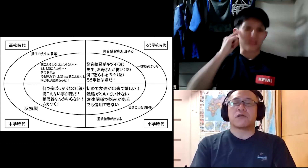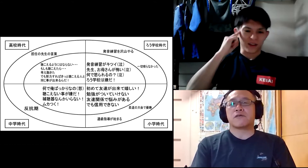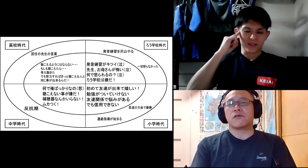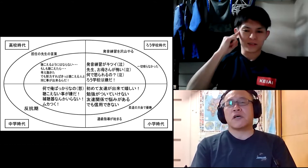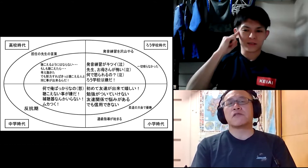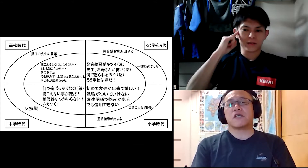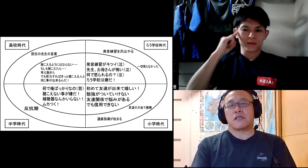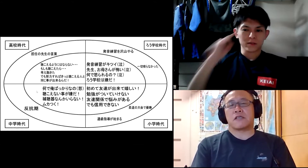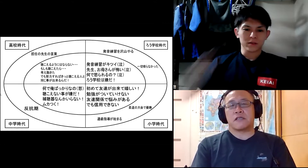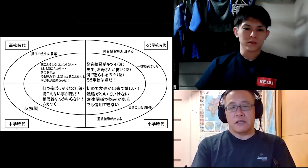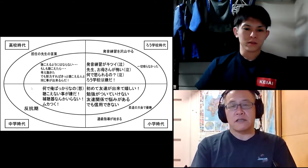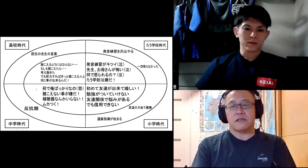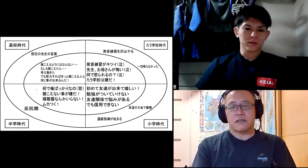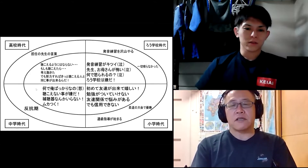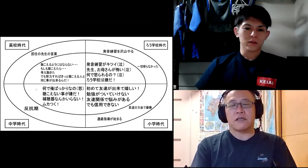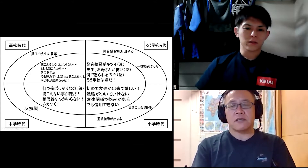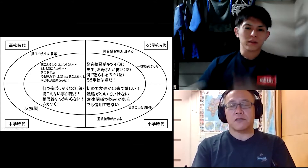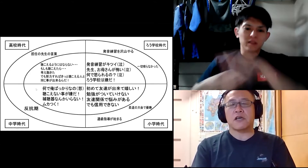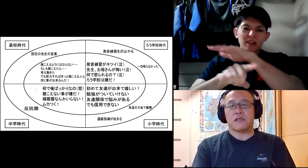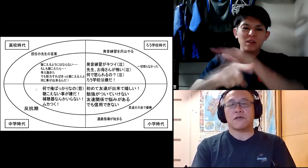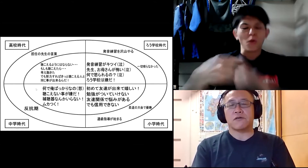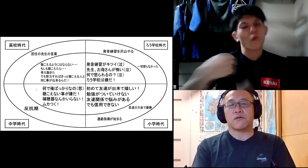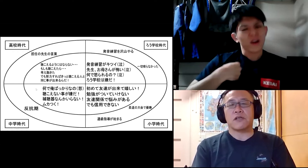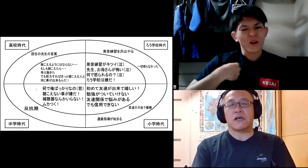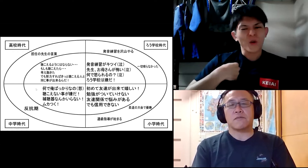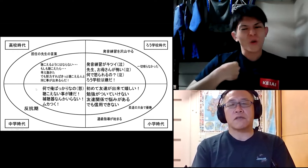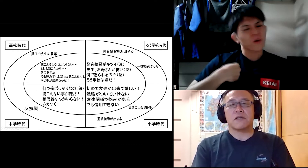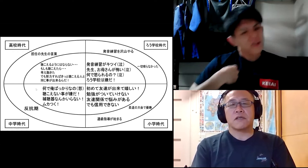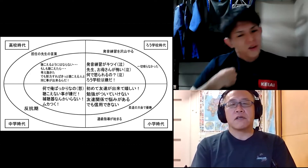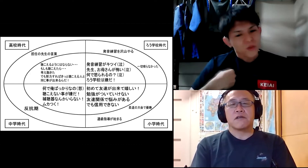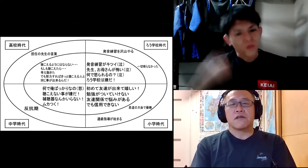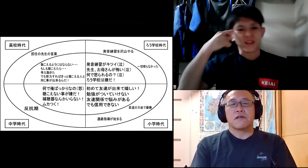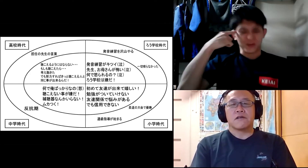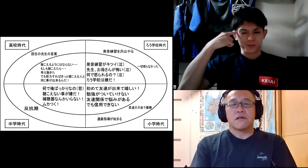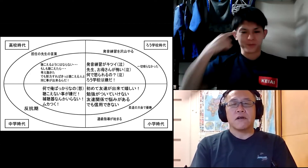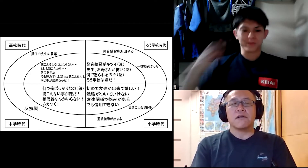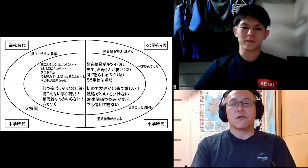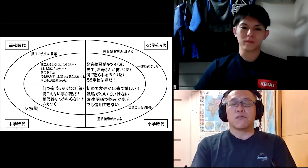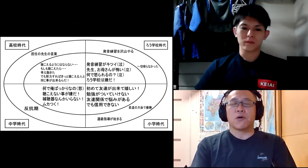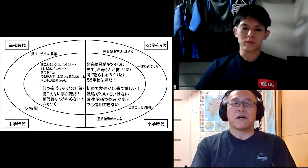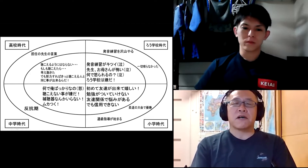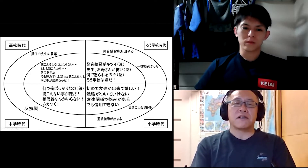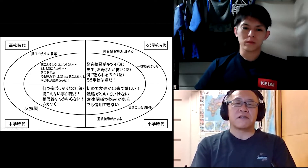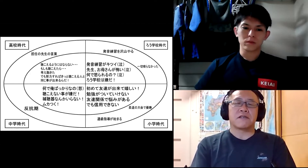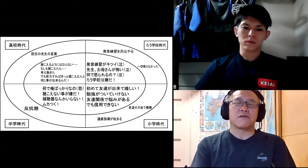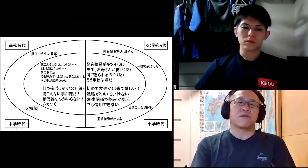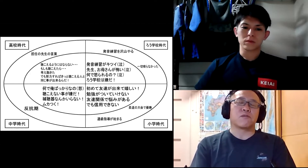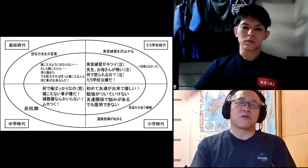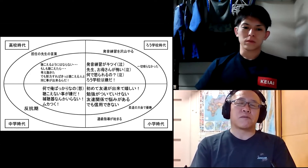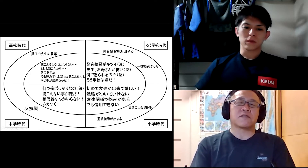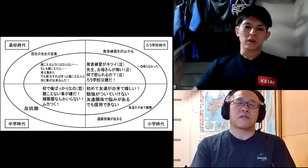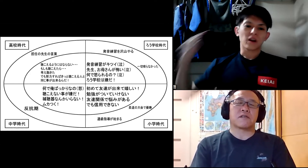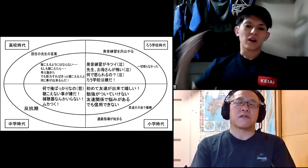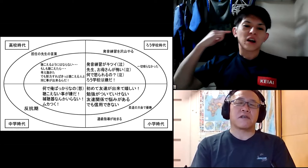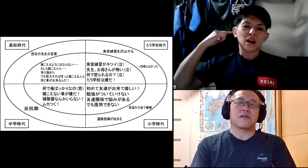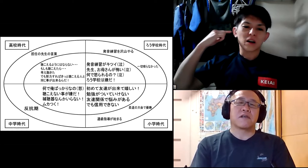やっぱりそれはすごい寂しかったですね。寂しかったっていう思い出があります。なんで俺ばっかりっていうふうに思